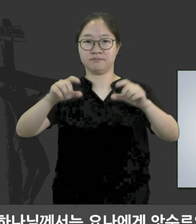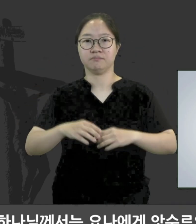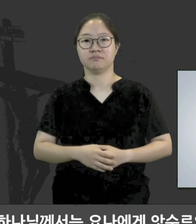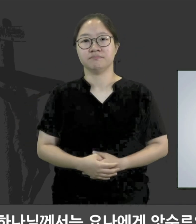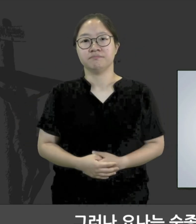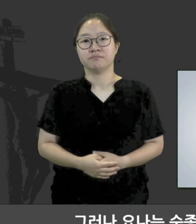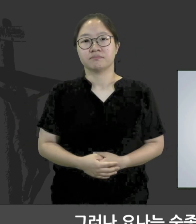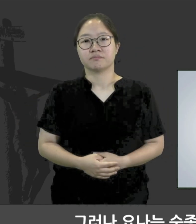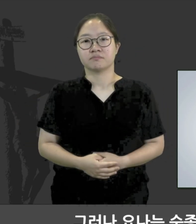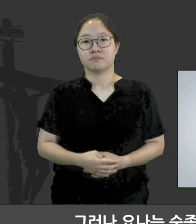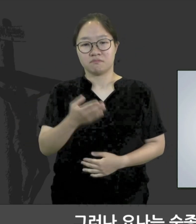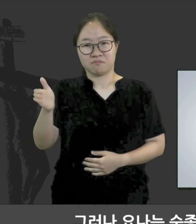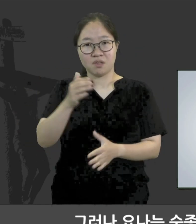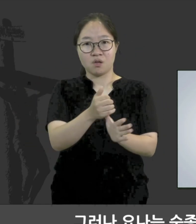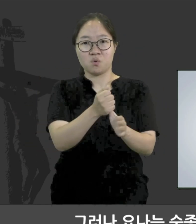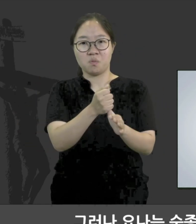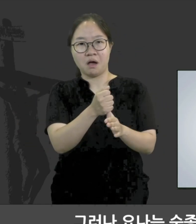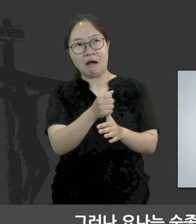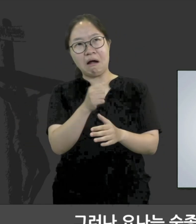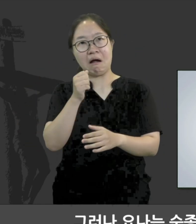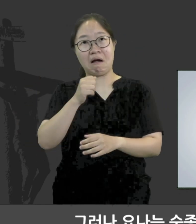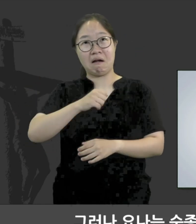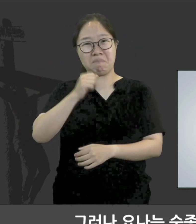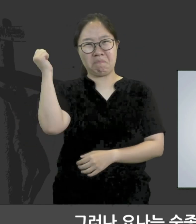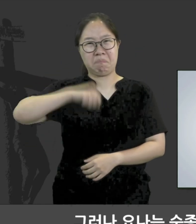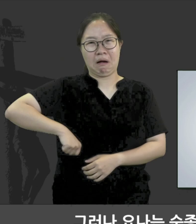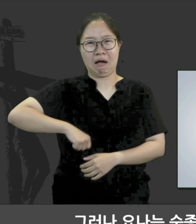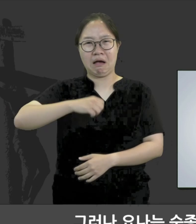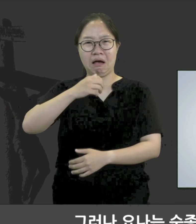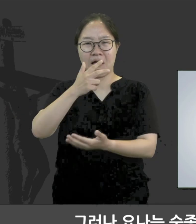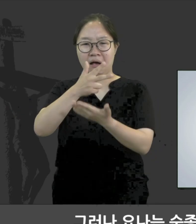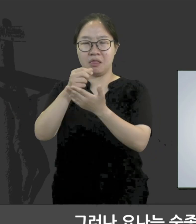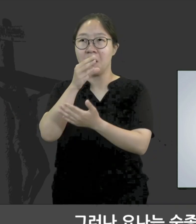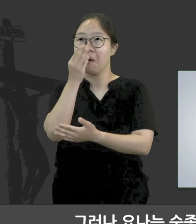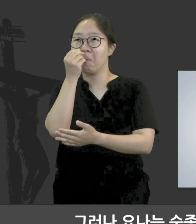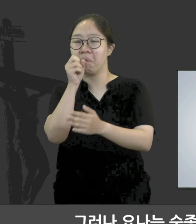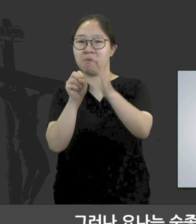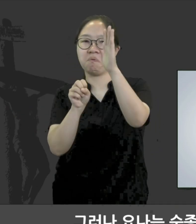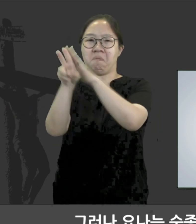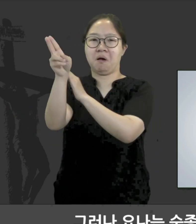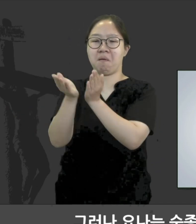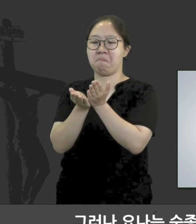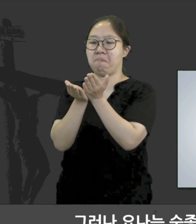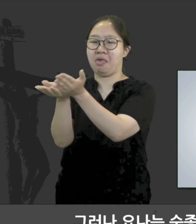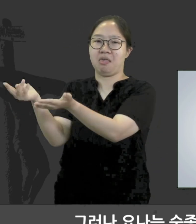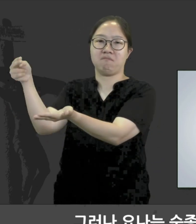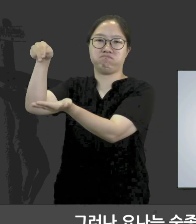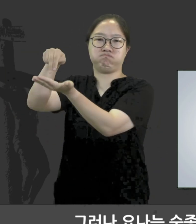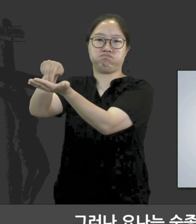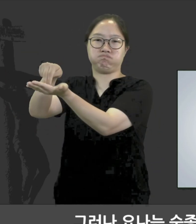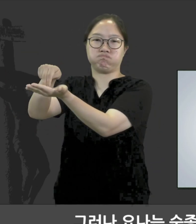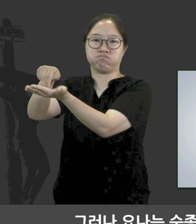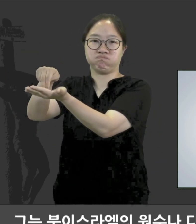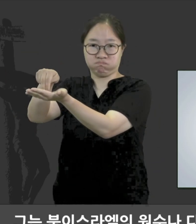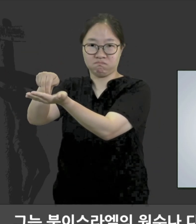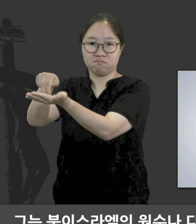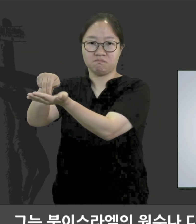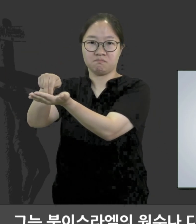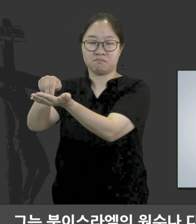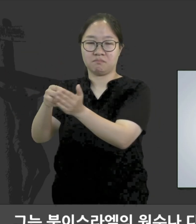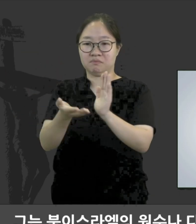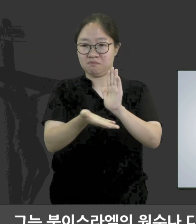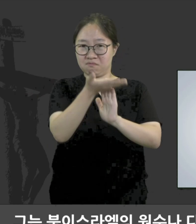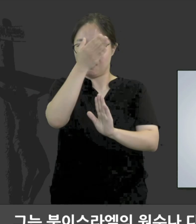명하십니다. 그러나 요나는 순종하긴커녕 여호와를 피해 도망치려고 배에 오릅니다.